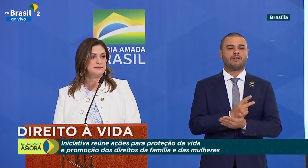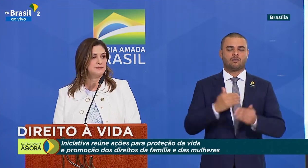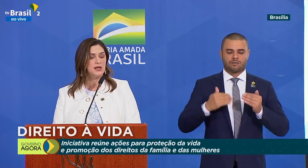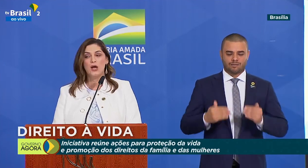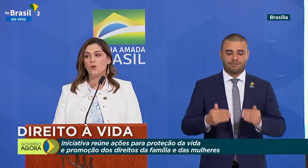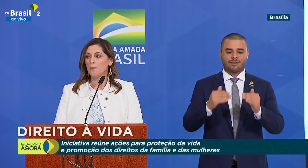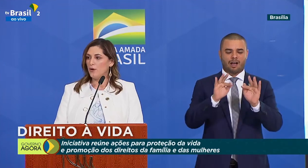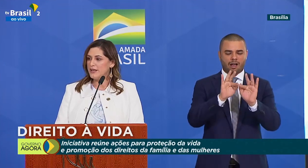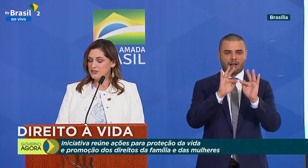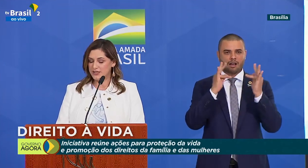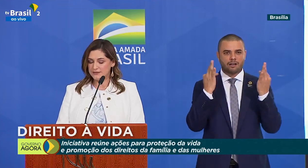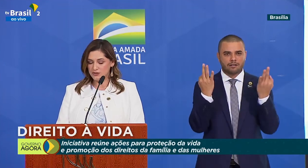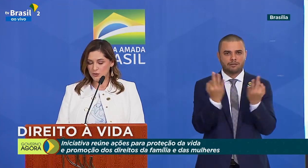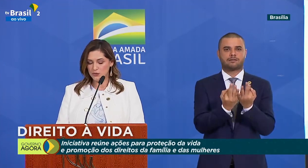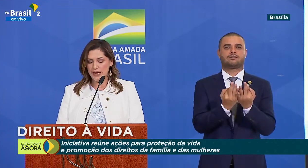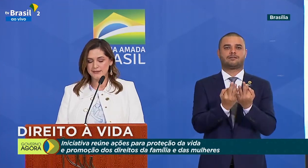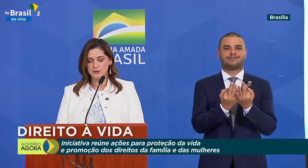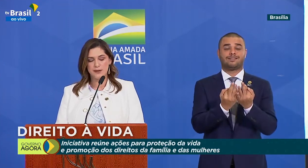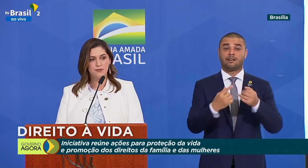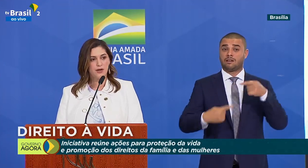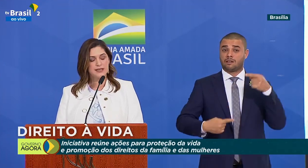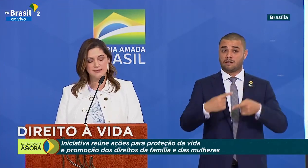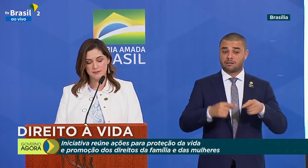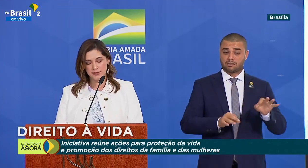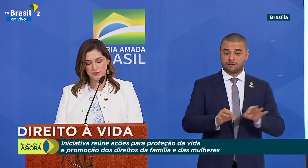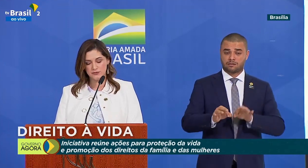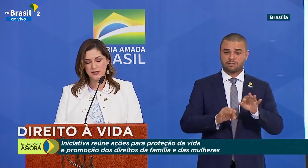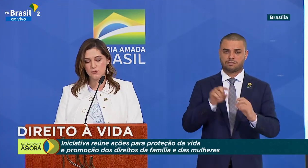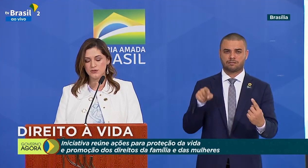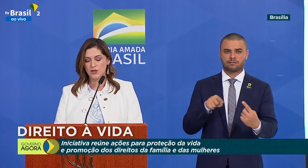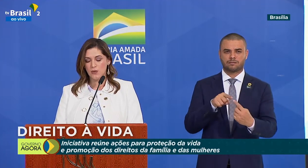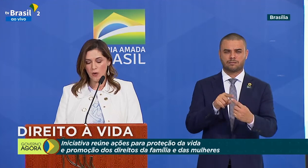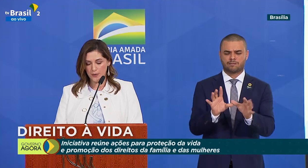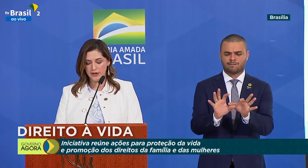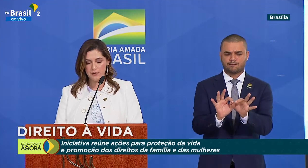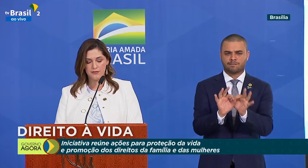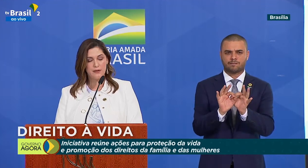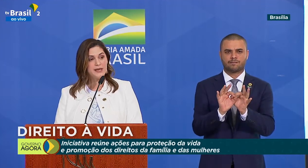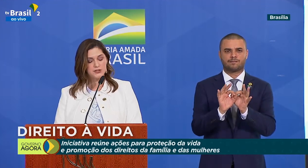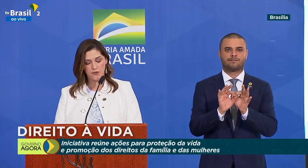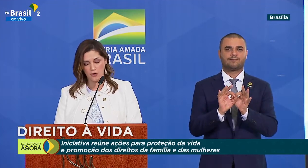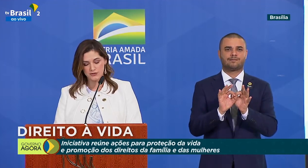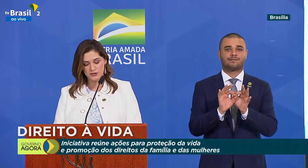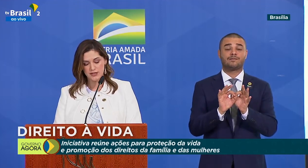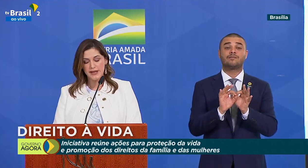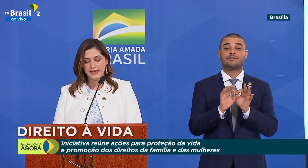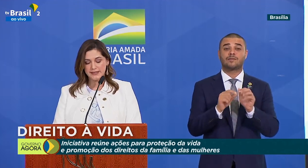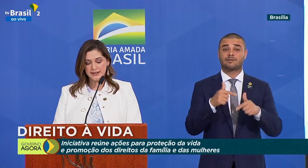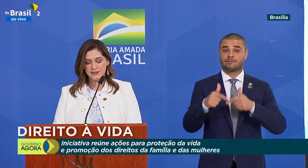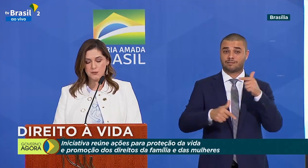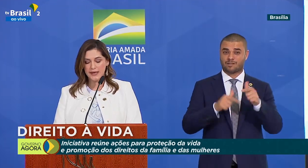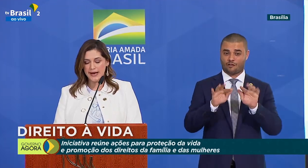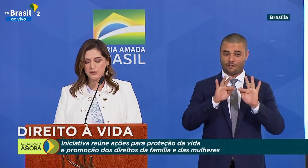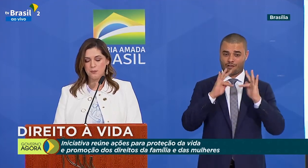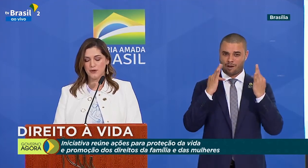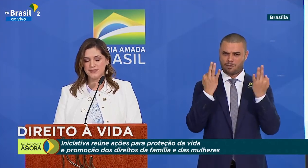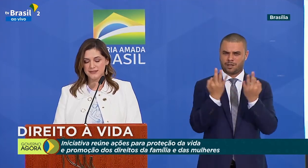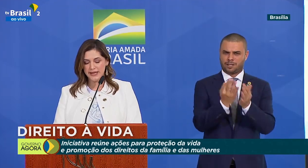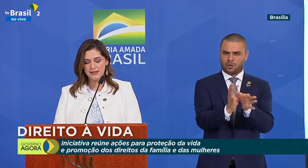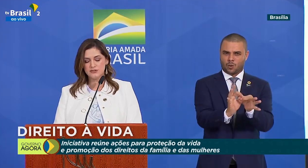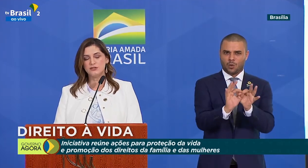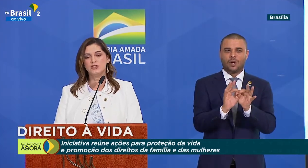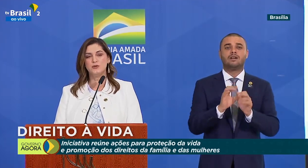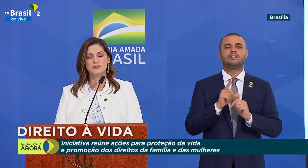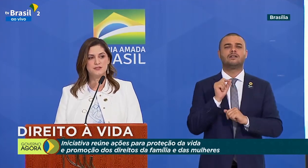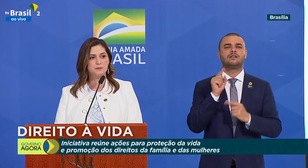da Família com políticas estruturadas para o fortalecimento de vínculos com programa famílias fortes que tem se espalhado